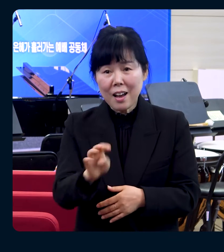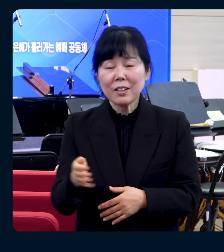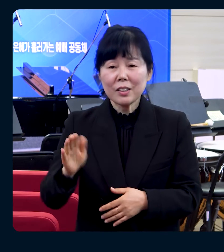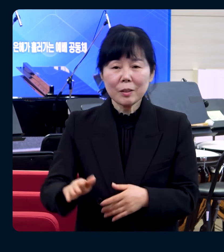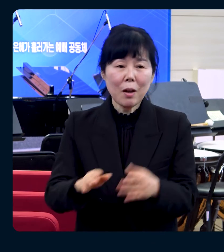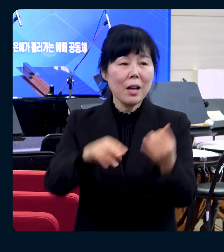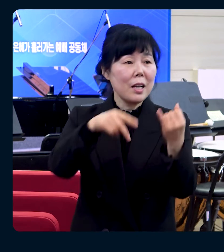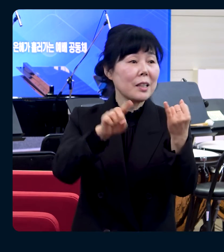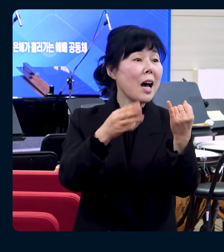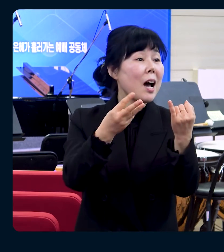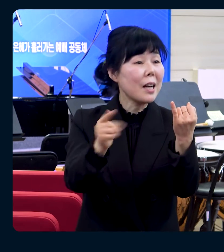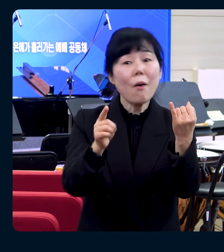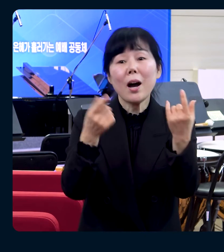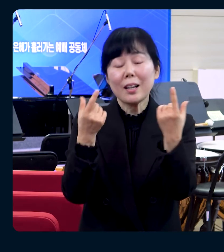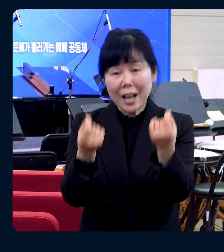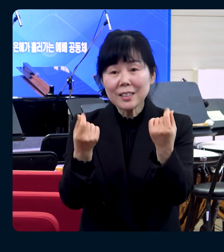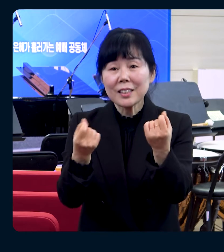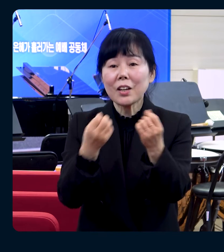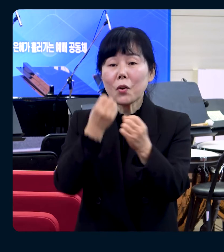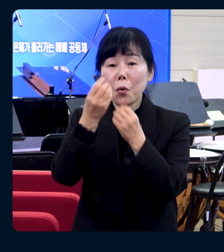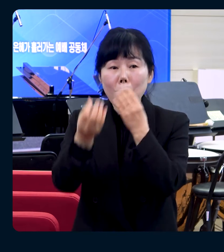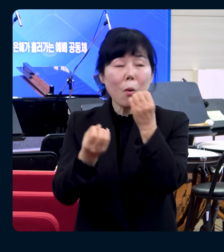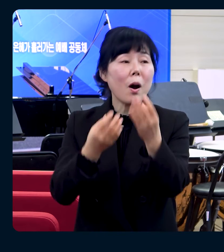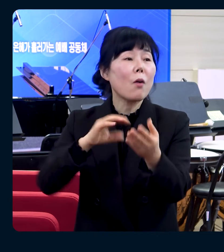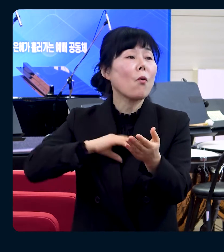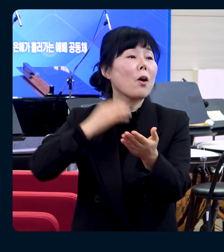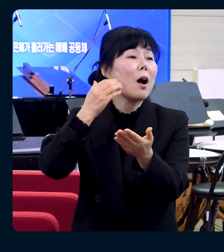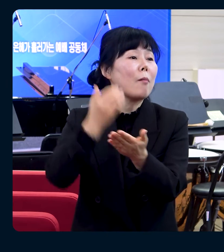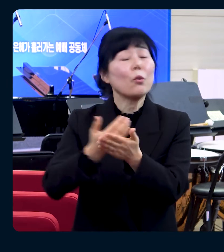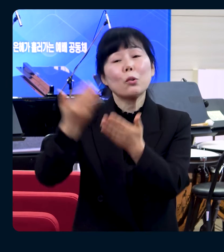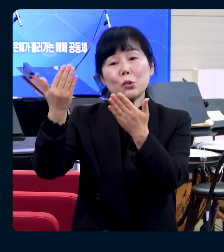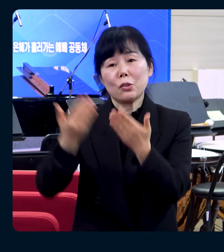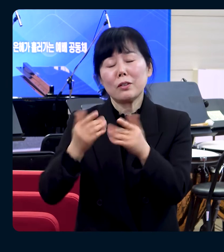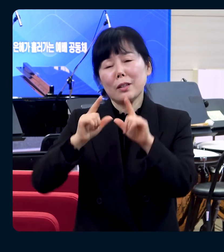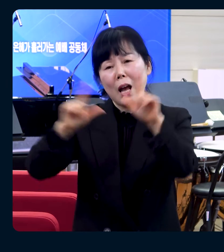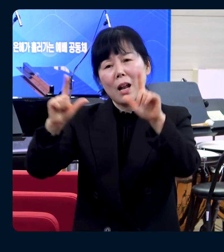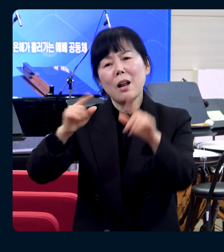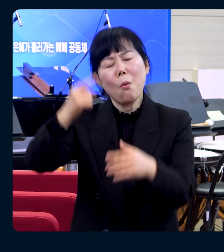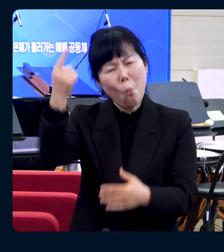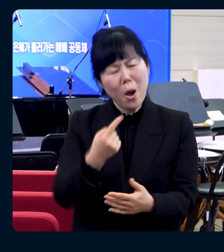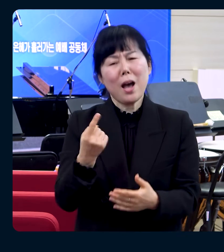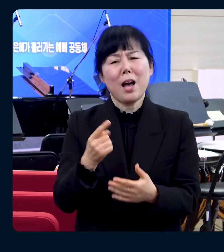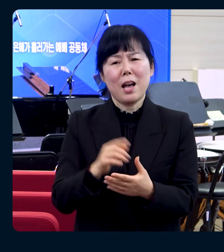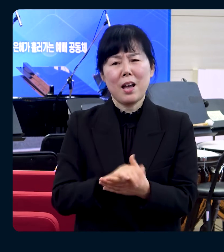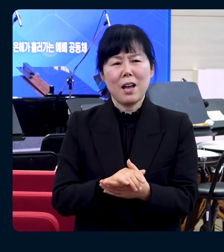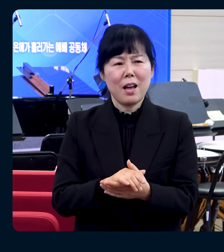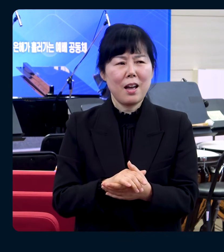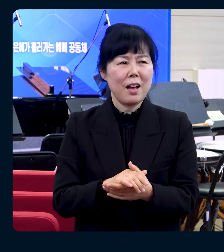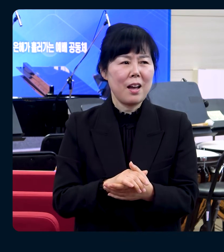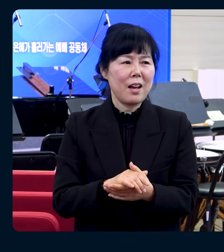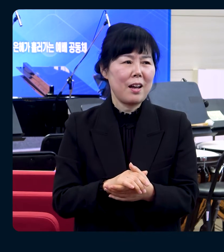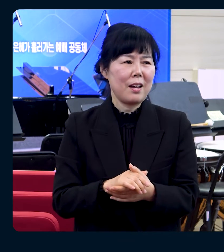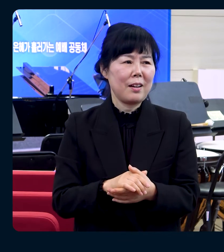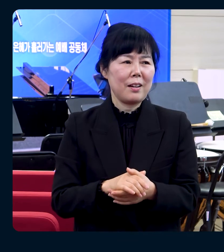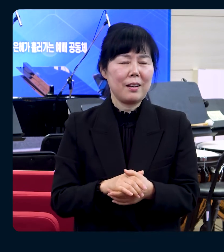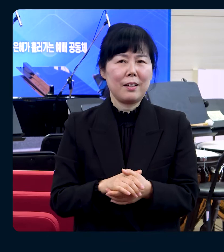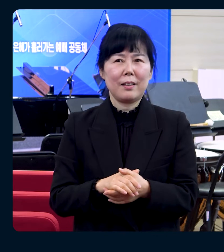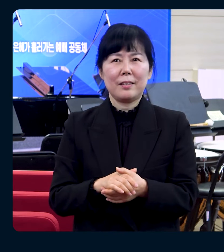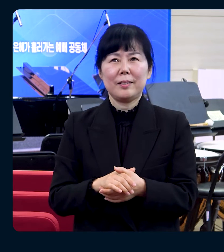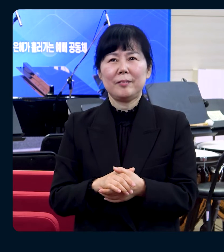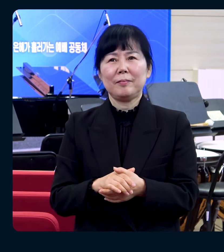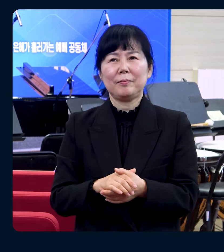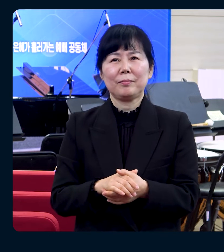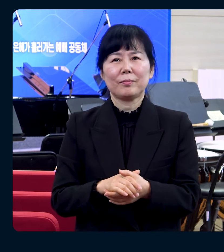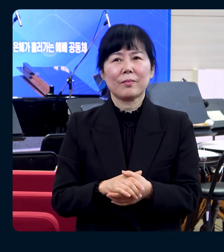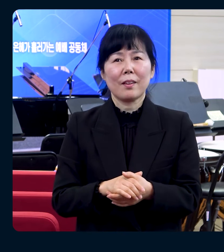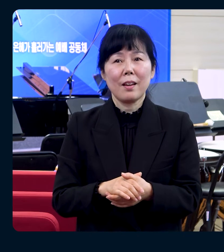예, 사라처럼 이렇게 고백하고 선포하고 간절한 날이 온다는 거 여러분 믿으세요? 그게 신앙이죠.